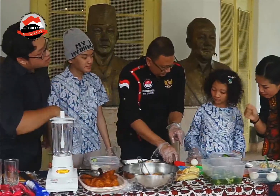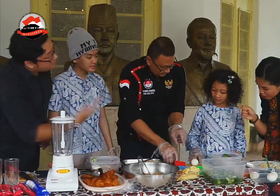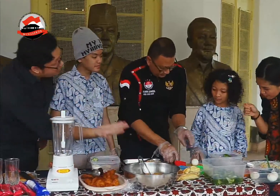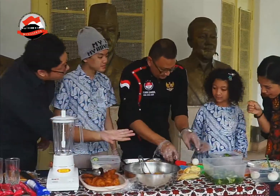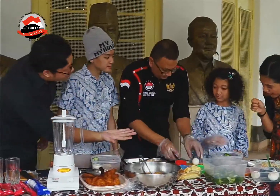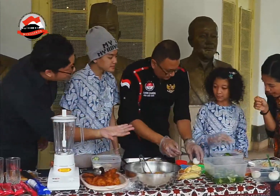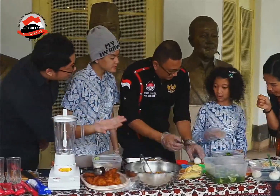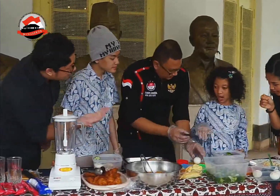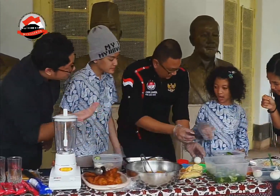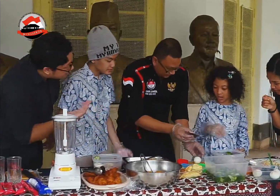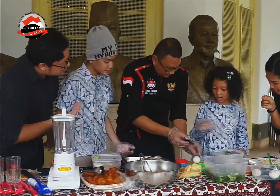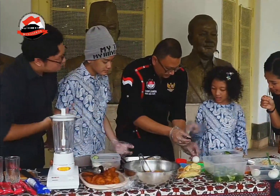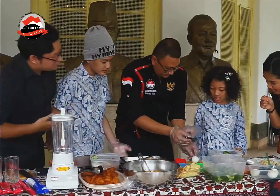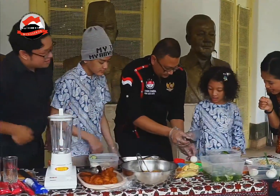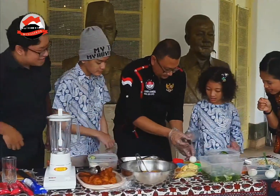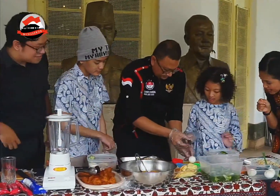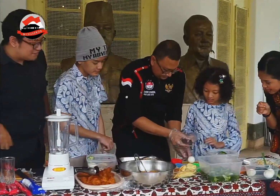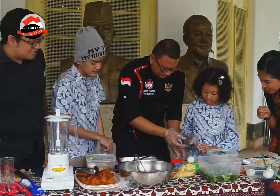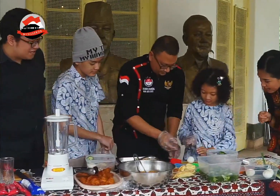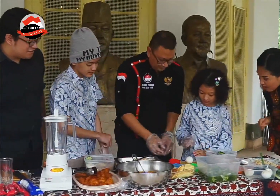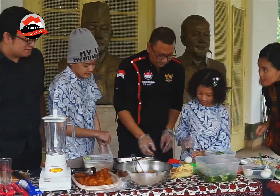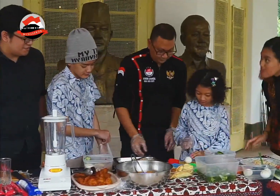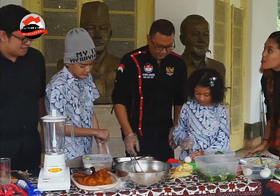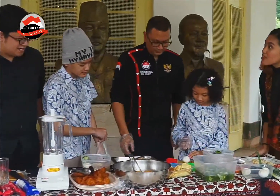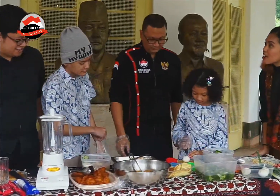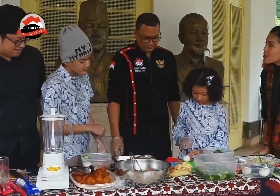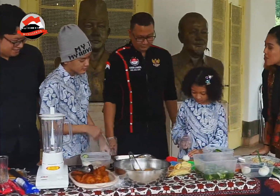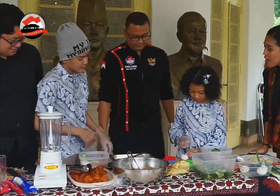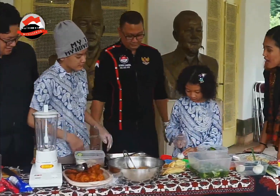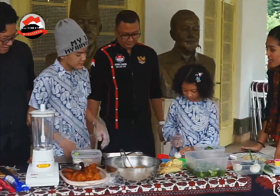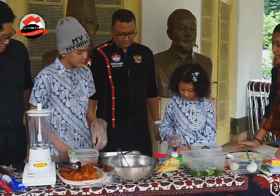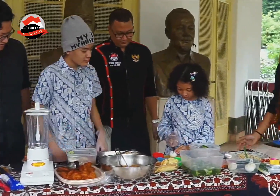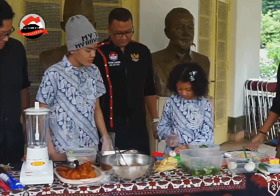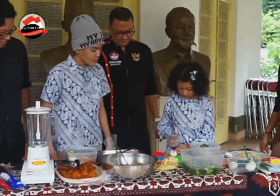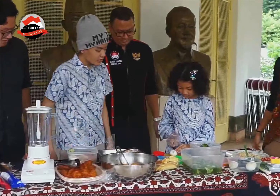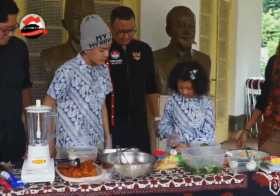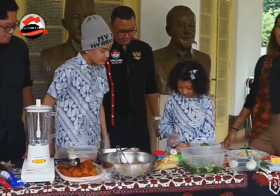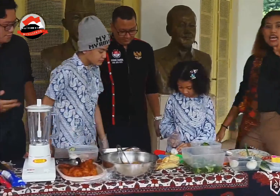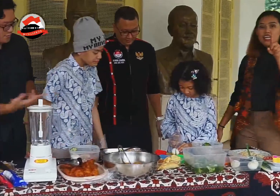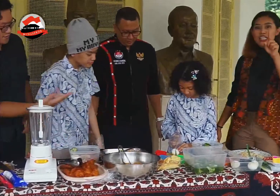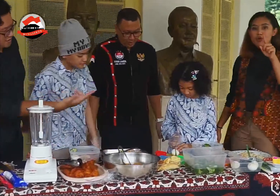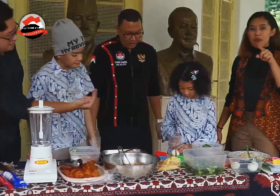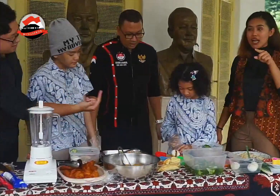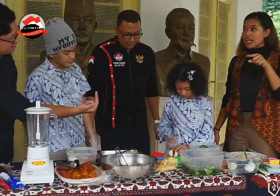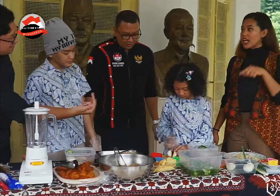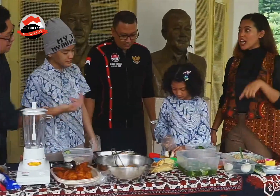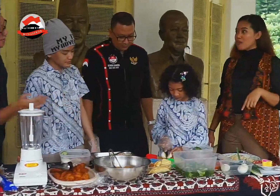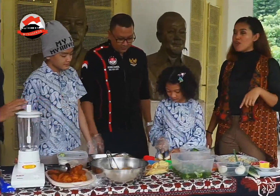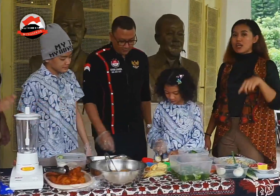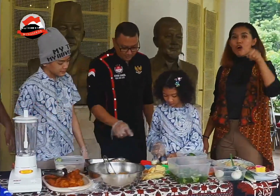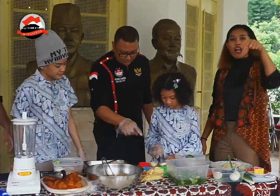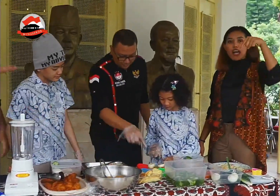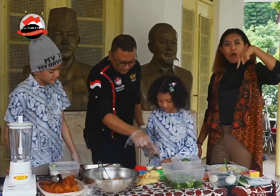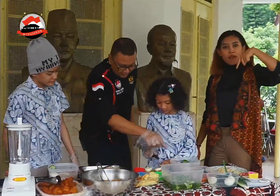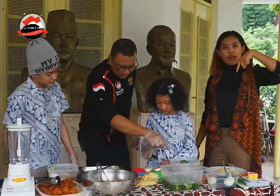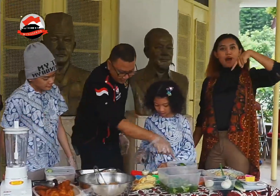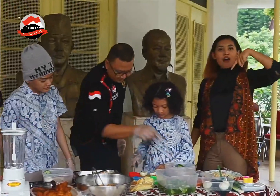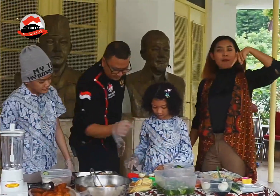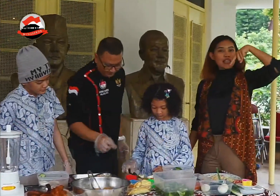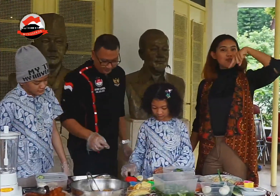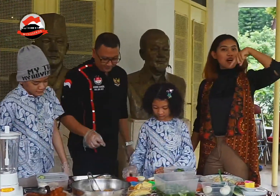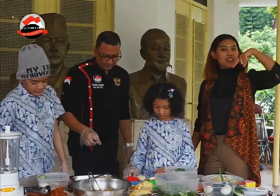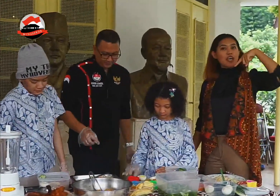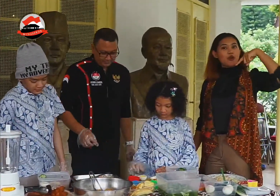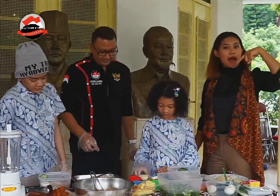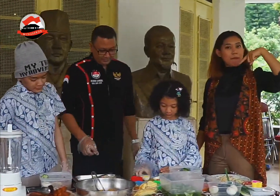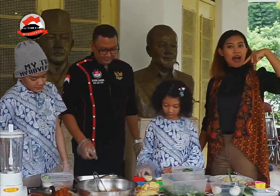Bisa nggak potong pakai semuanya, semua sayur. Oh, suka. Semua sayur suka. Ih, keren banget. Nah, adik-adik di rumah nih, mungkin boleh komen di bawah